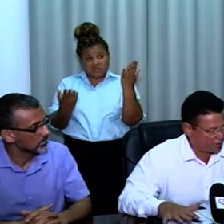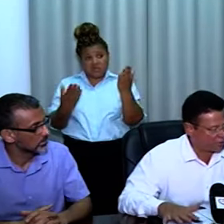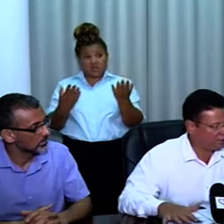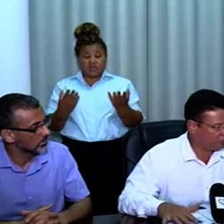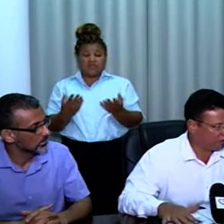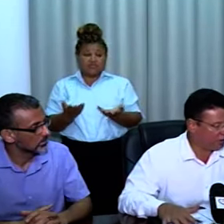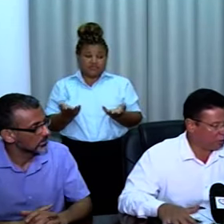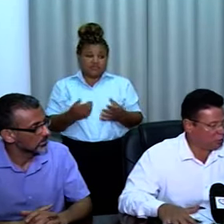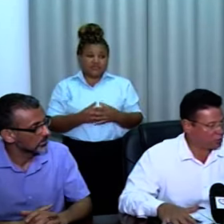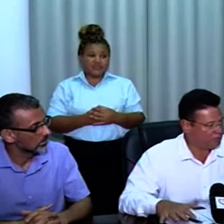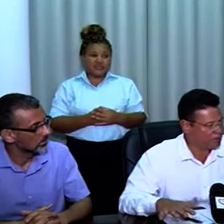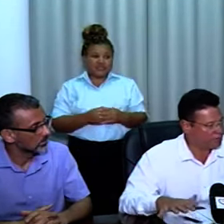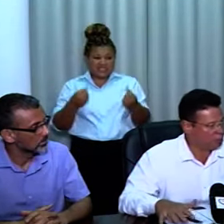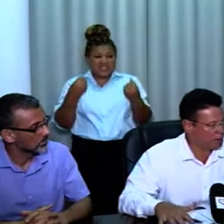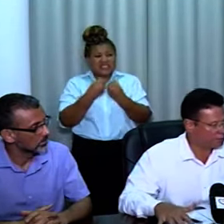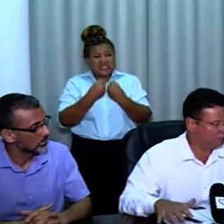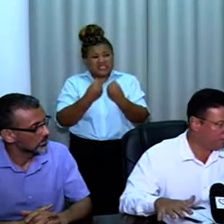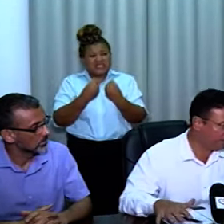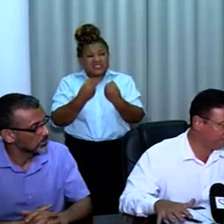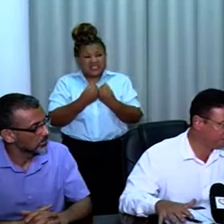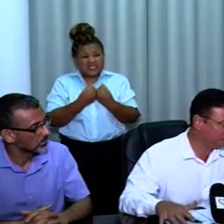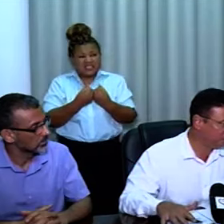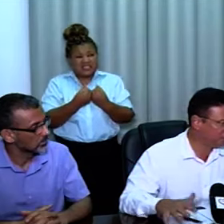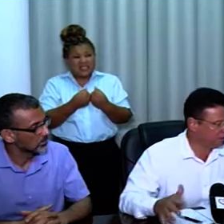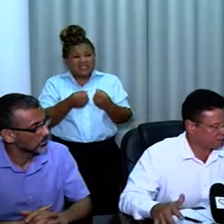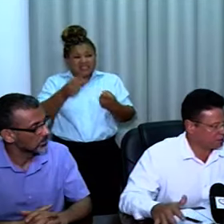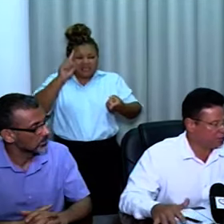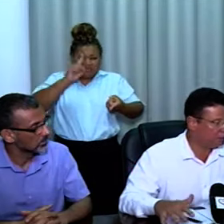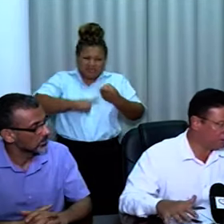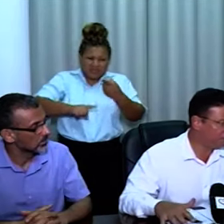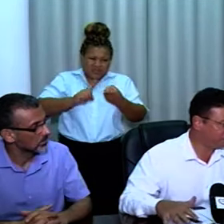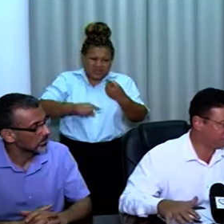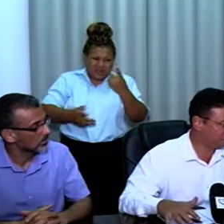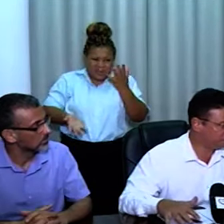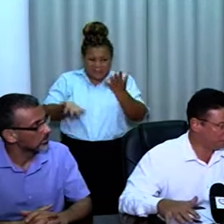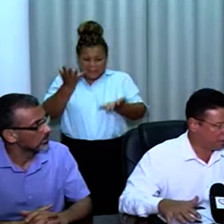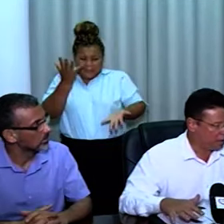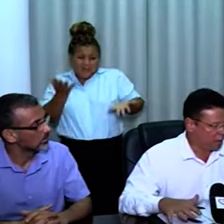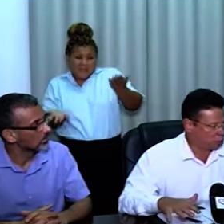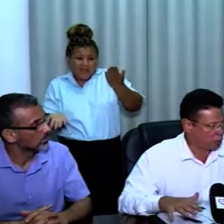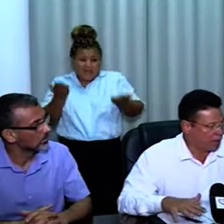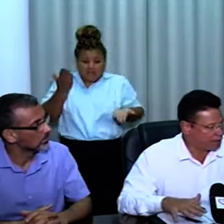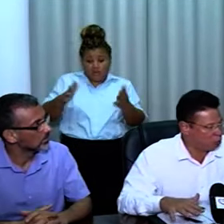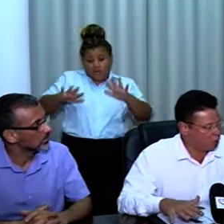pas facile faire et nous besoin faire si nous balance bien bon risque et bon bénéfice ensemble